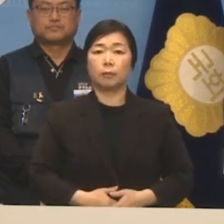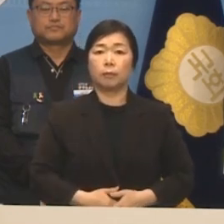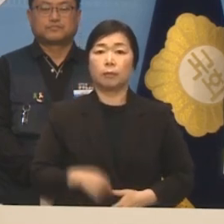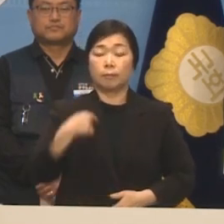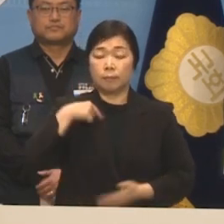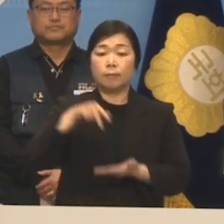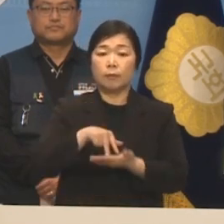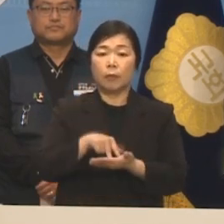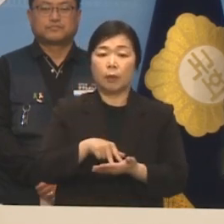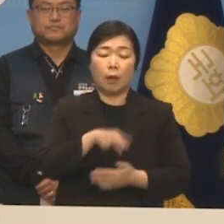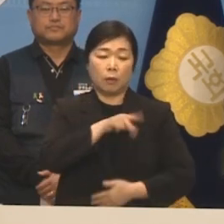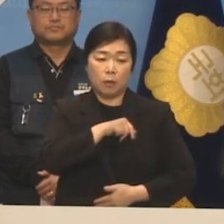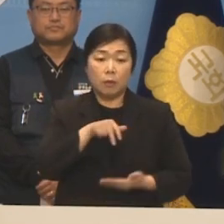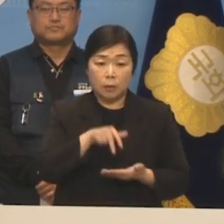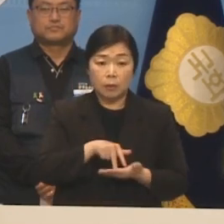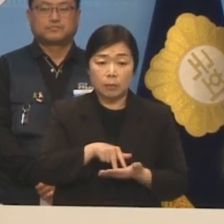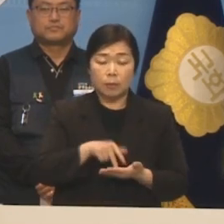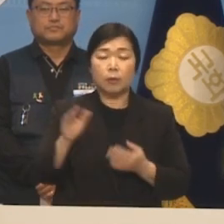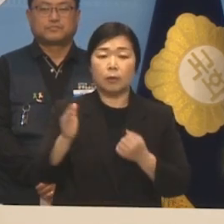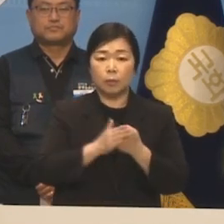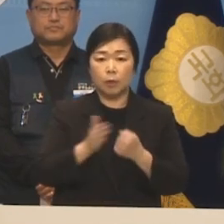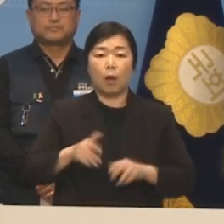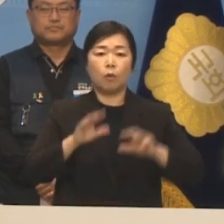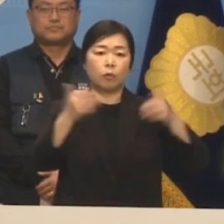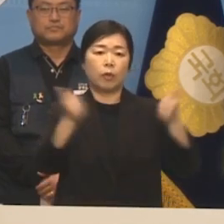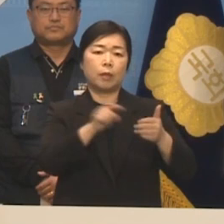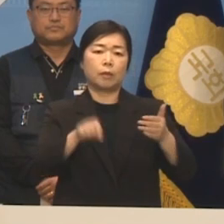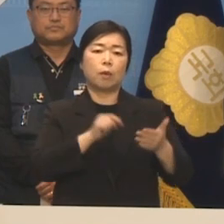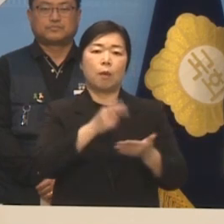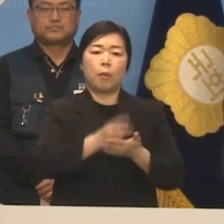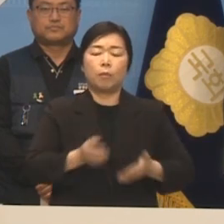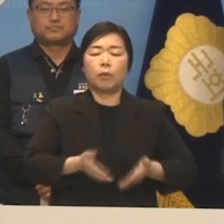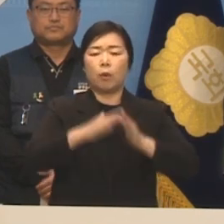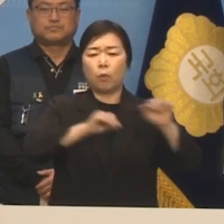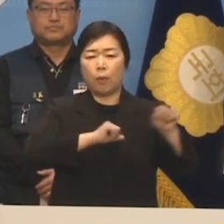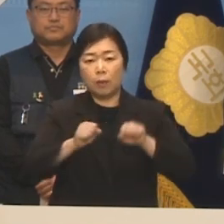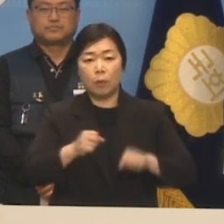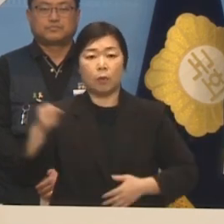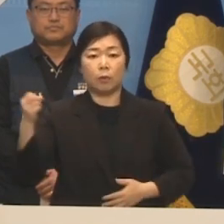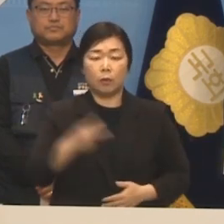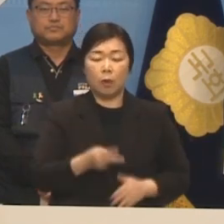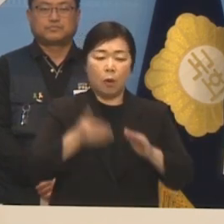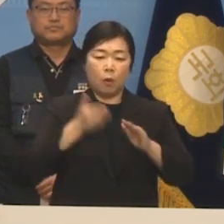저는 의원으로서 국회에서의 입법 활동과 그리고